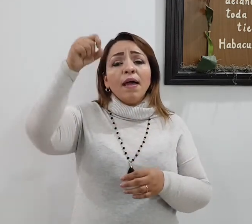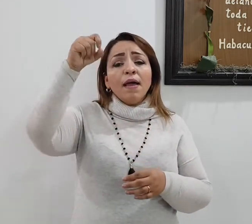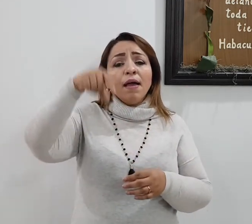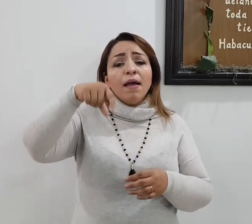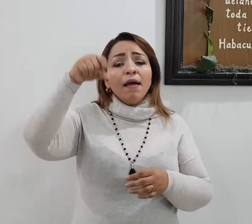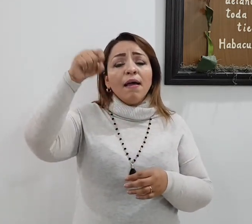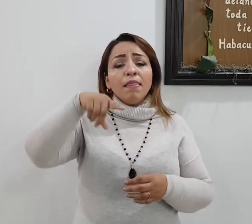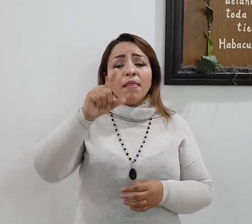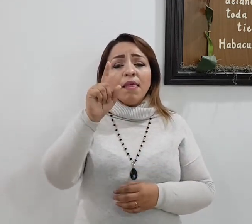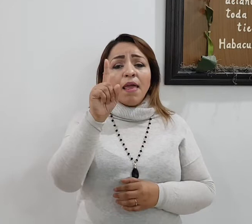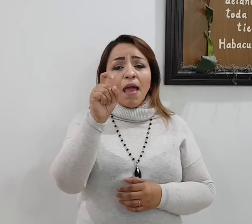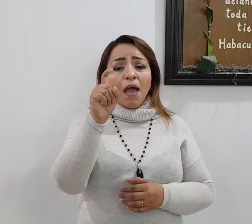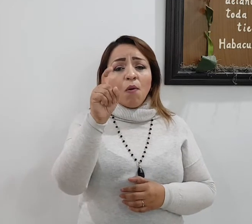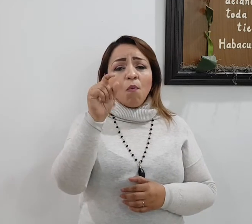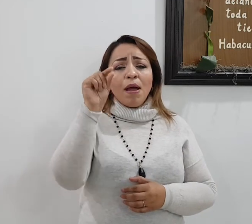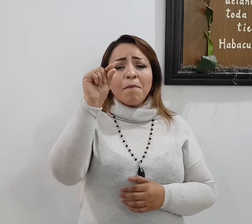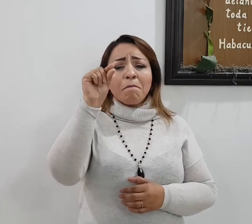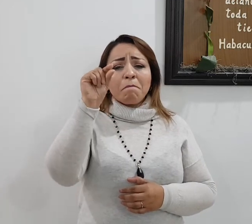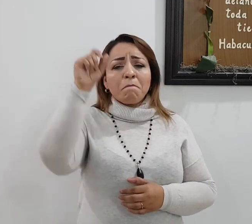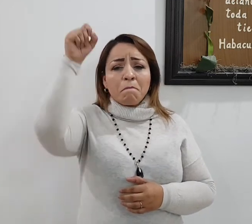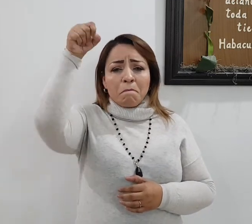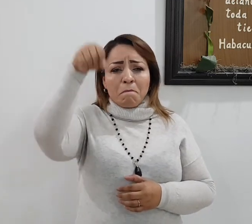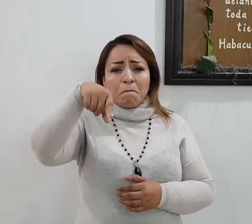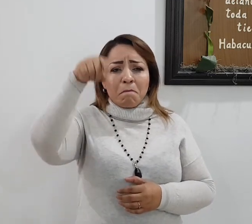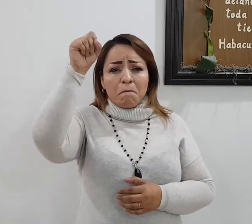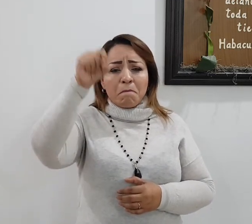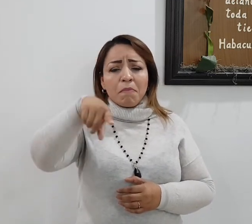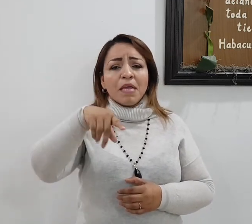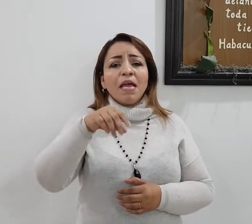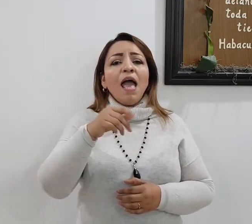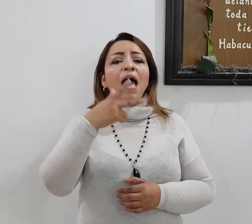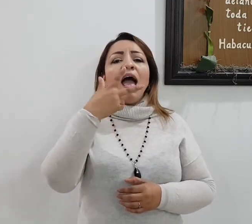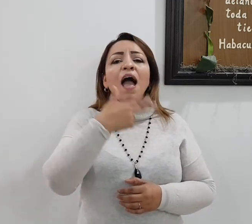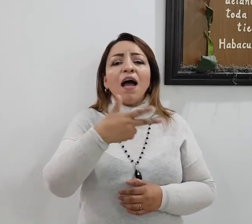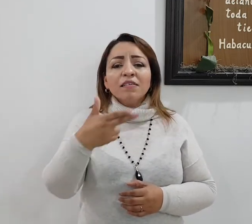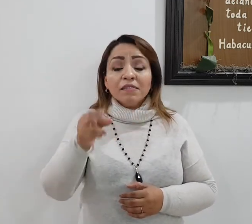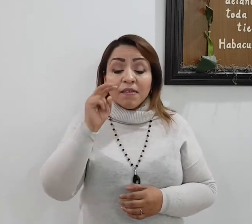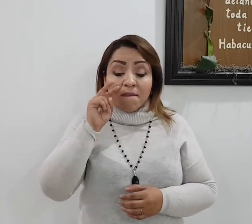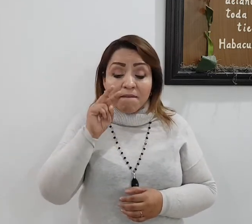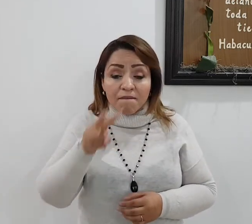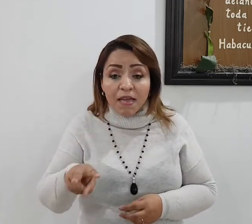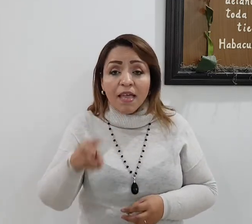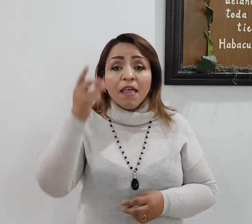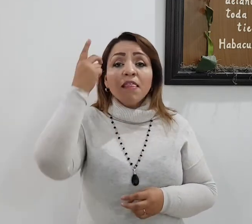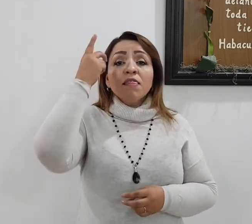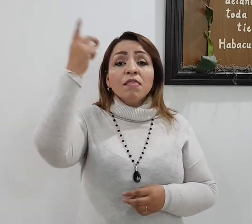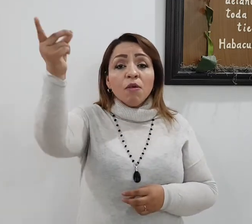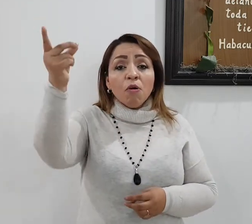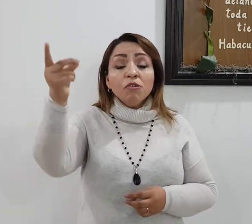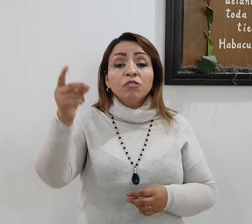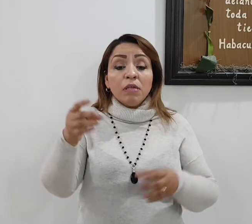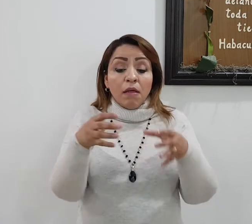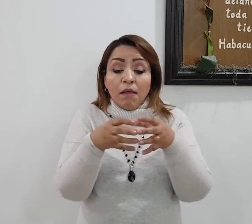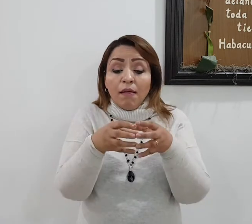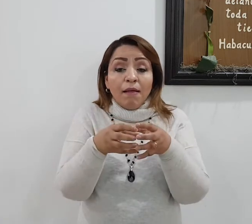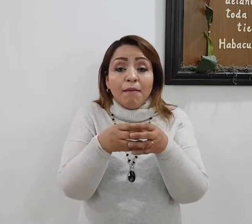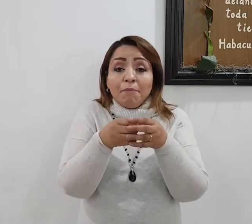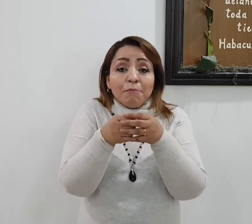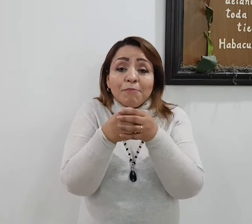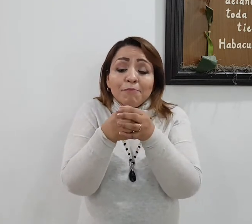una tina. Una gota de agua. Así ve Dios a la tierra. ¿De qué tamaño es Dios, hermanos? Que los ve como una gota